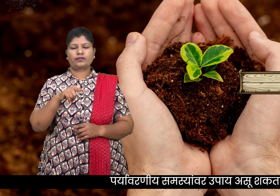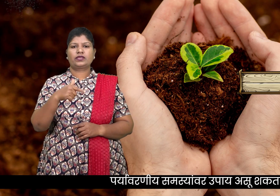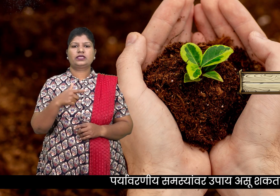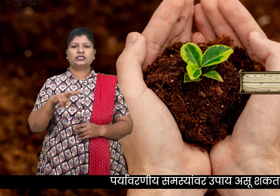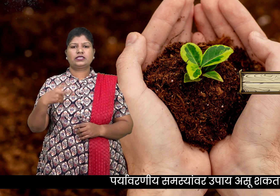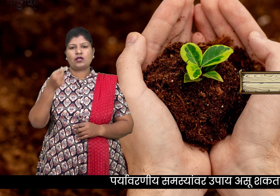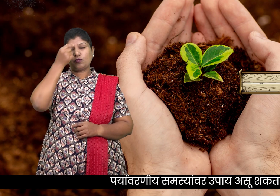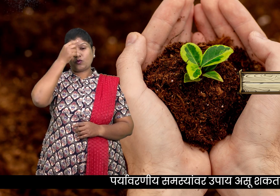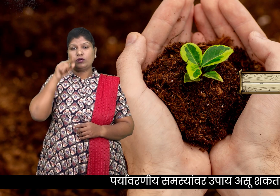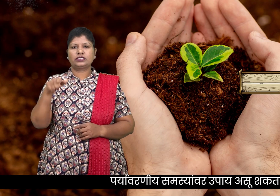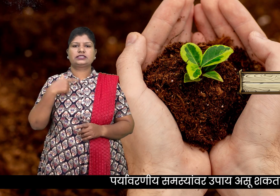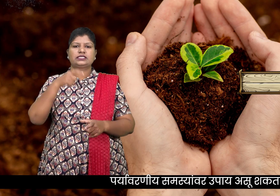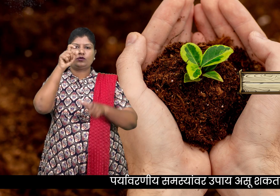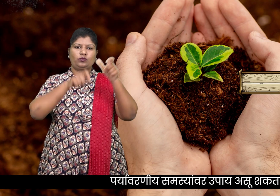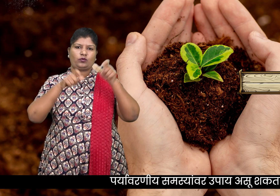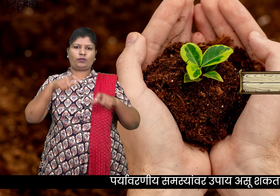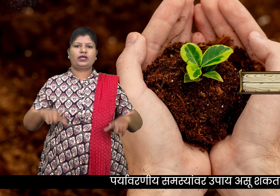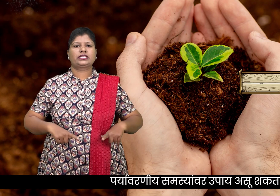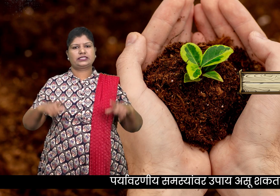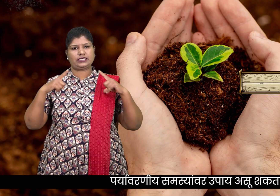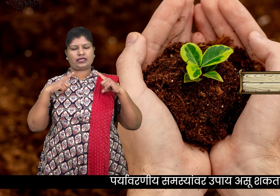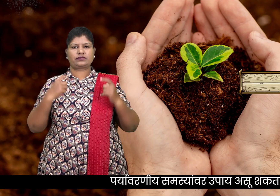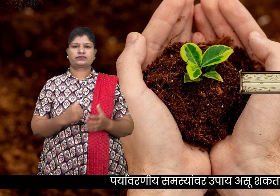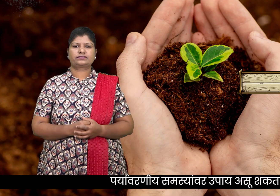पर्यावरणीय समस्यांवर उपाय असू शकतात.